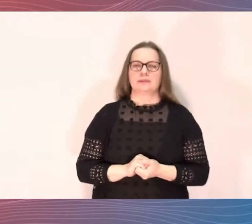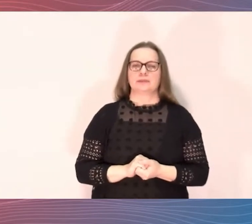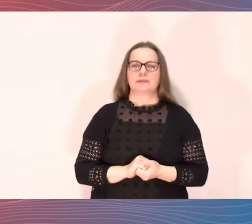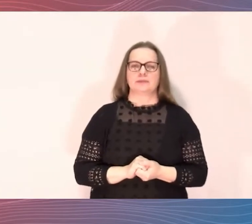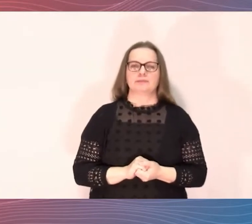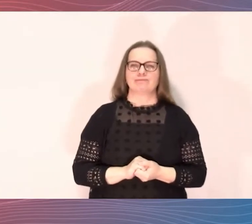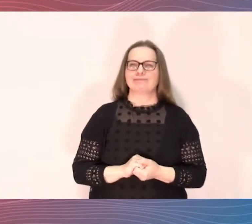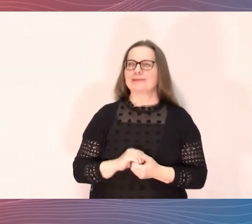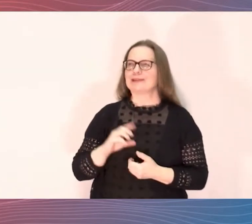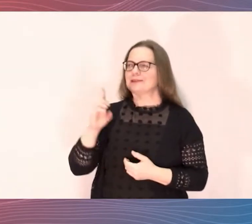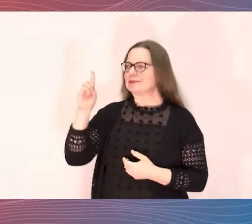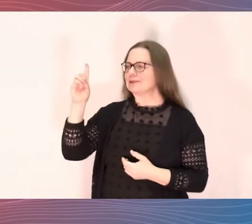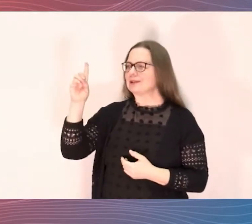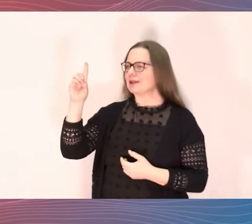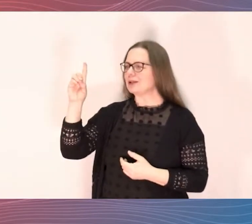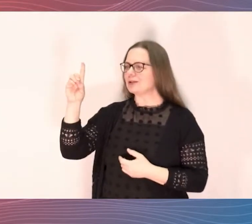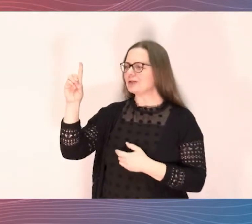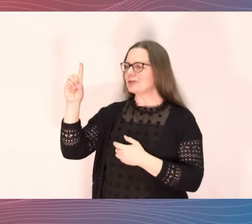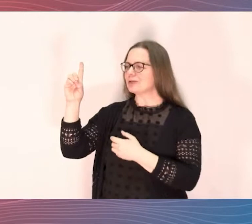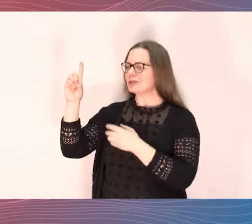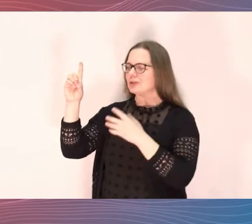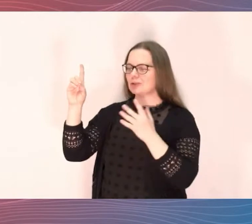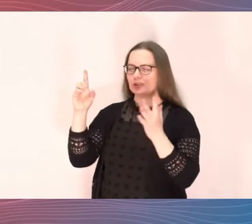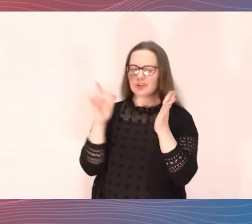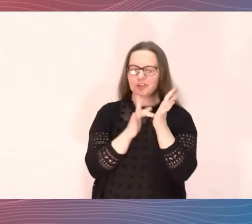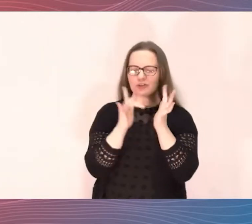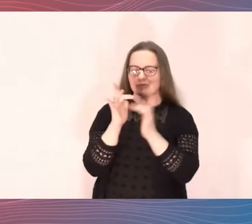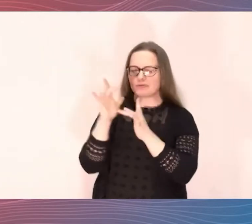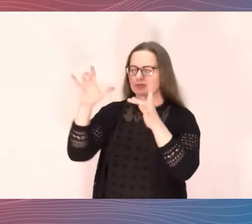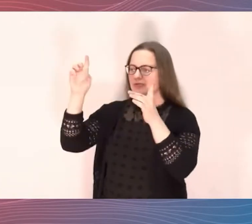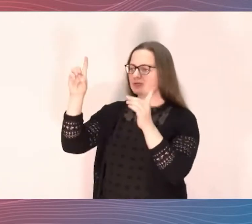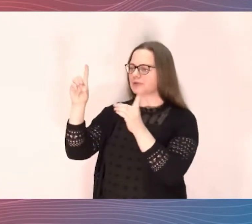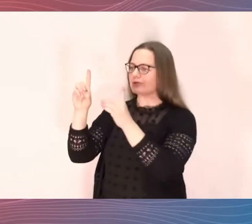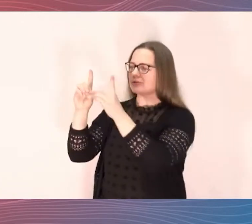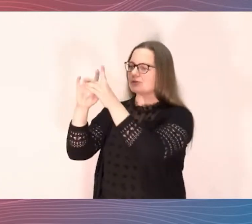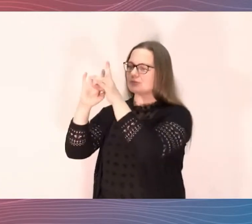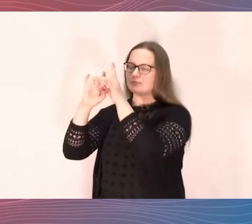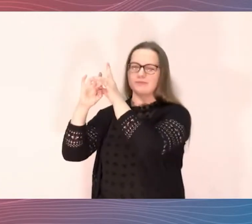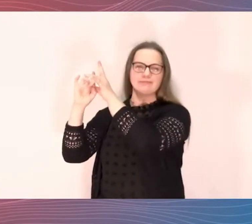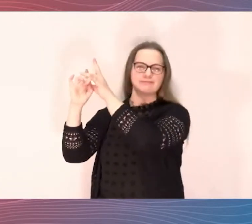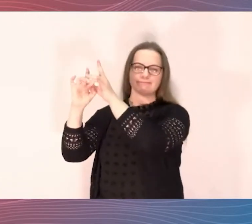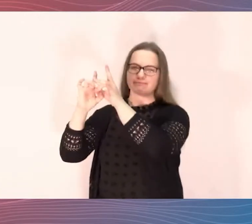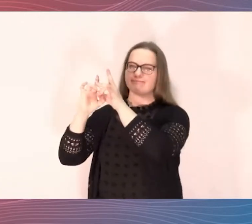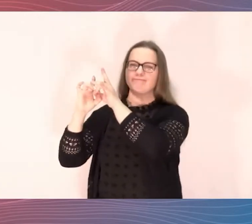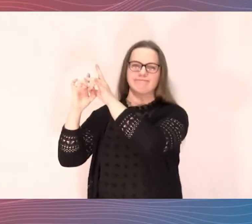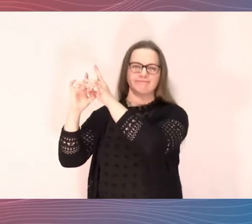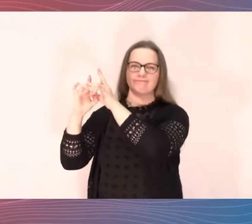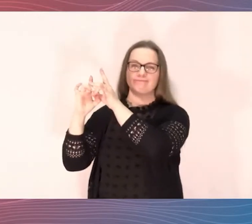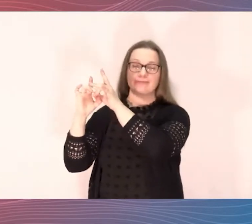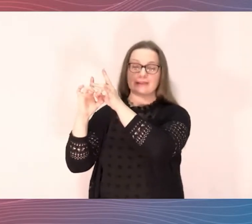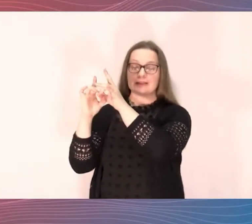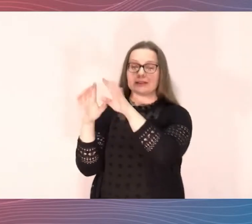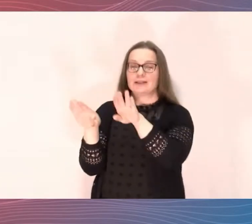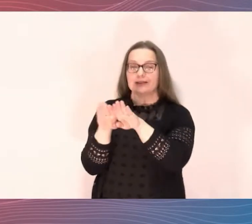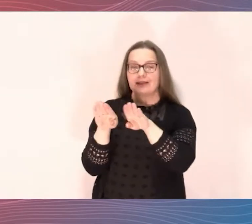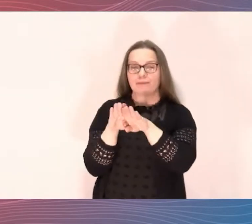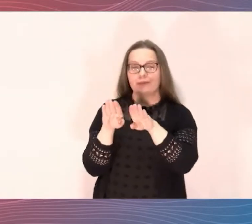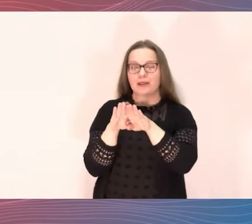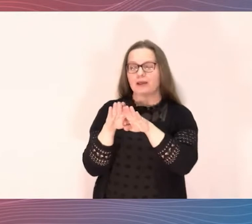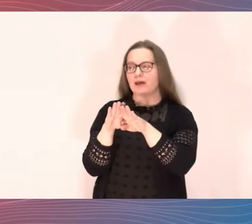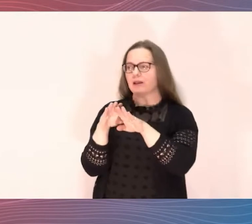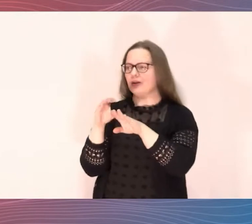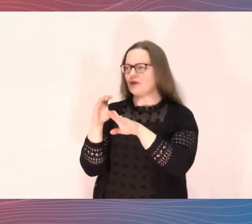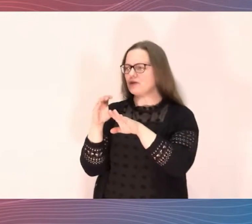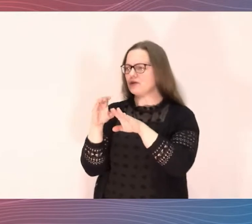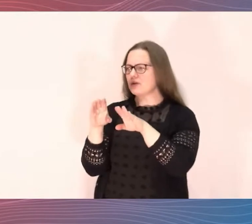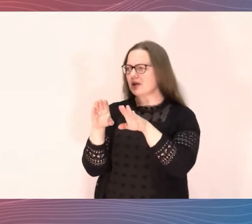um organismo orgânico universal, que é a Nova Jerusalém. É Deus conosco